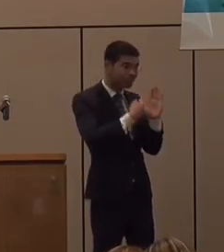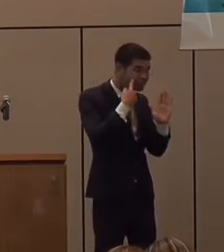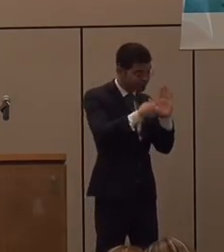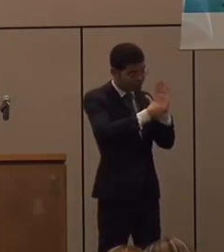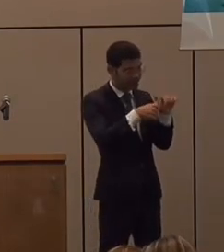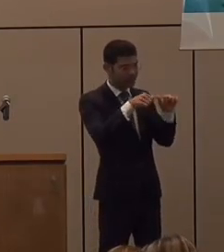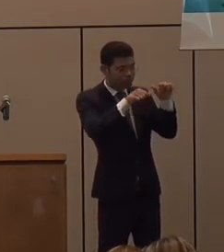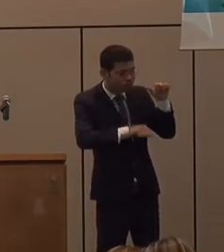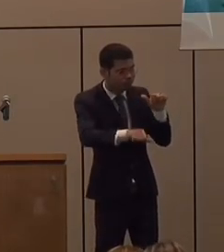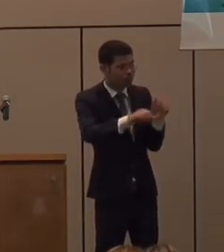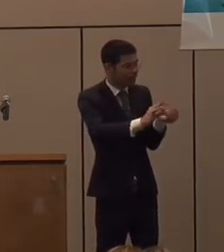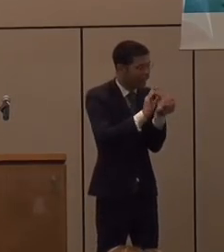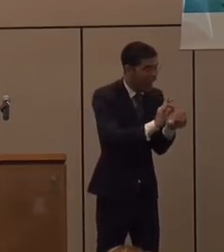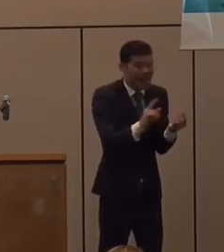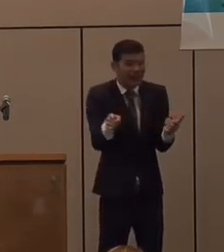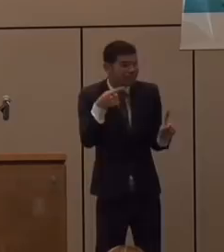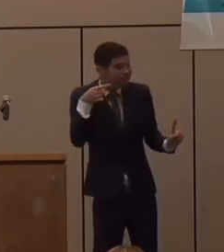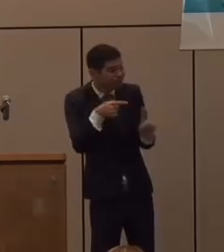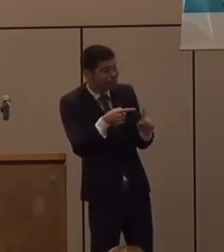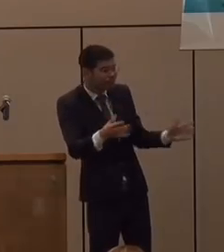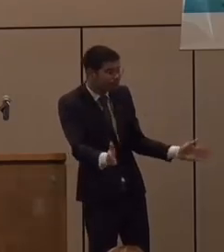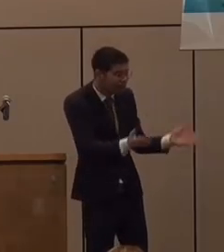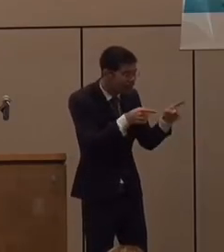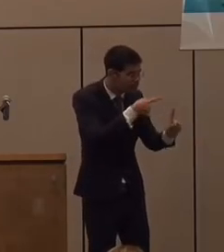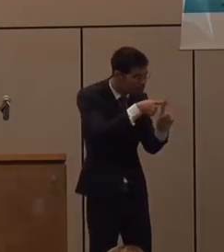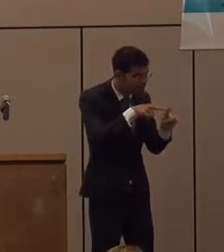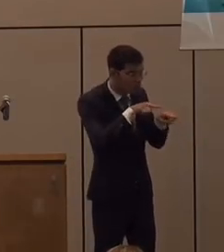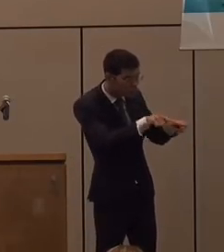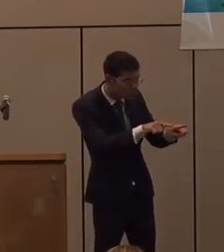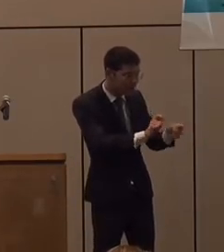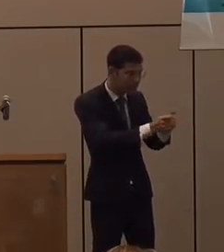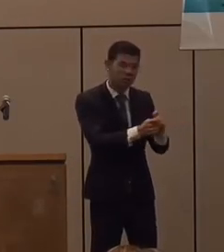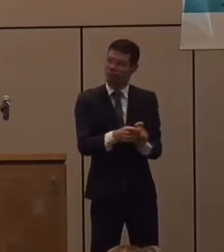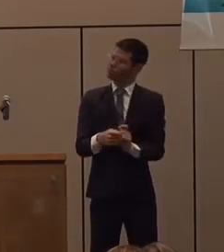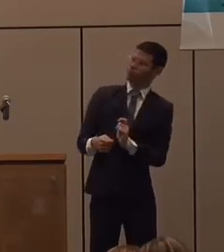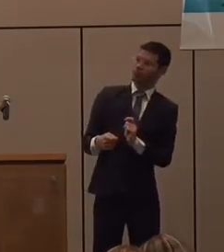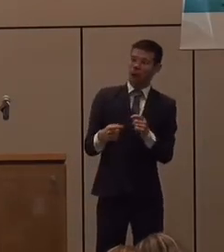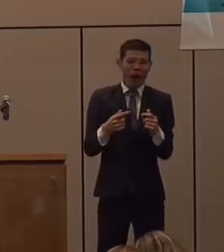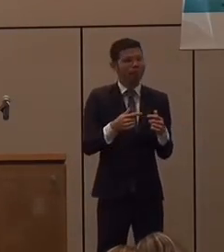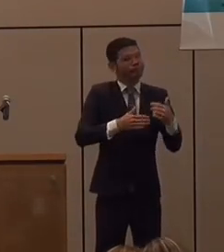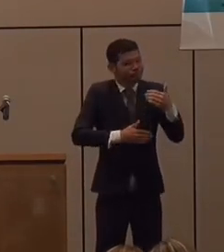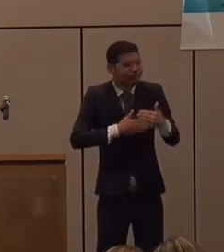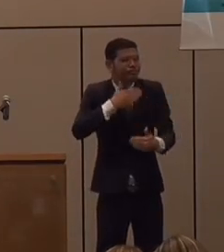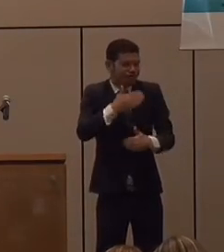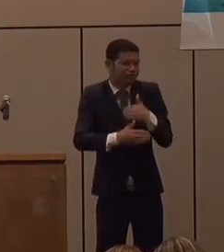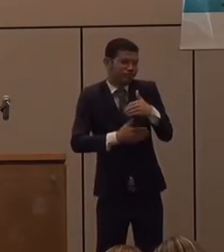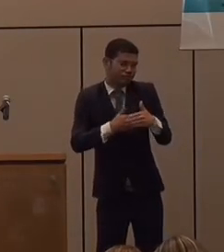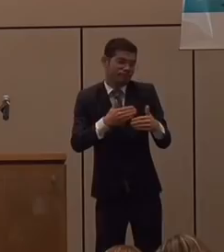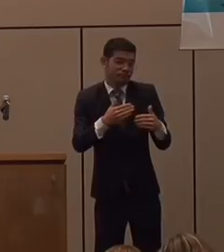sostenibilidad o de calidad es en últimas para su propio beneficio es un proceso no sea de un día para otro pero lo estamos logrando